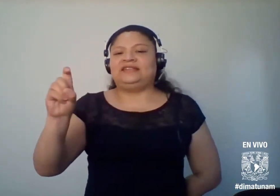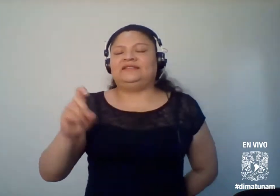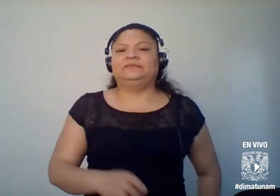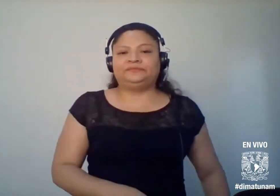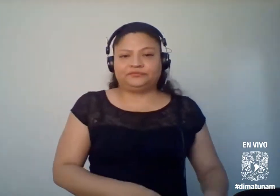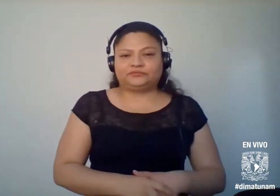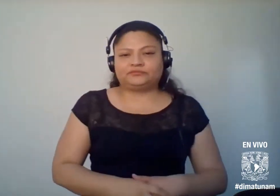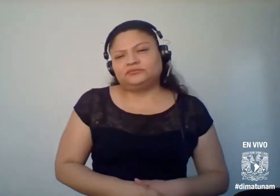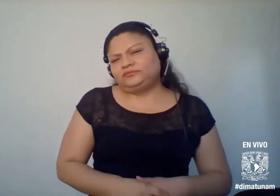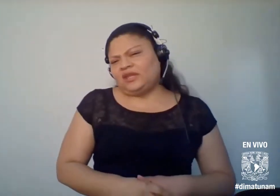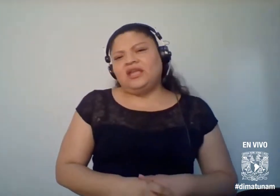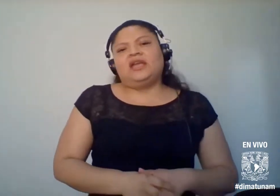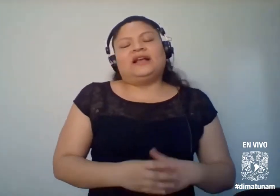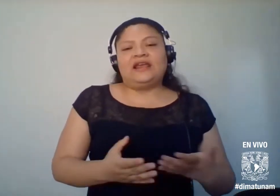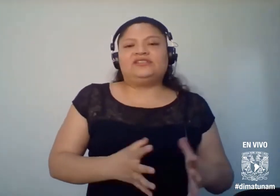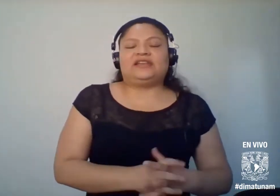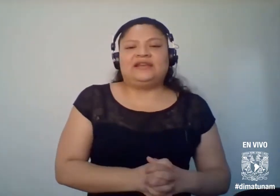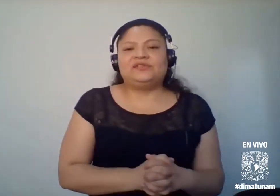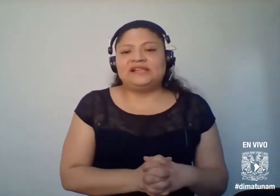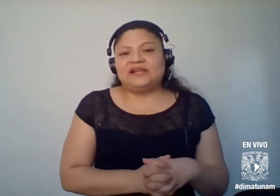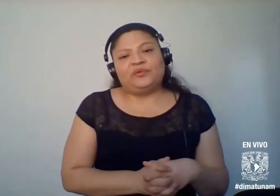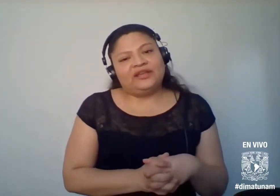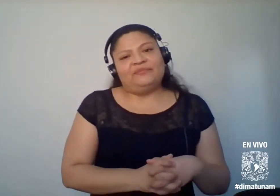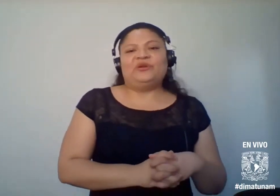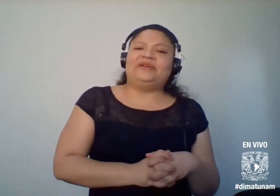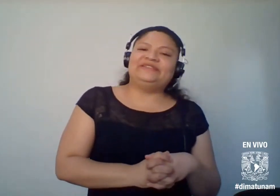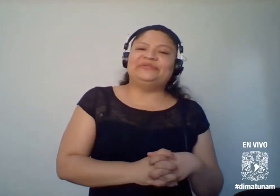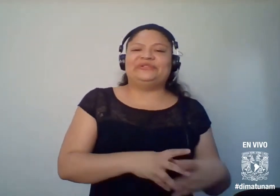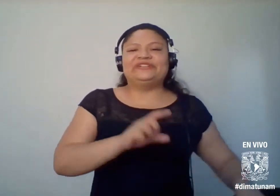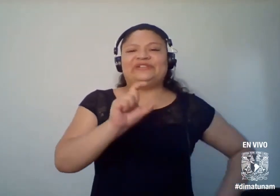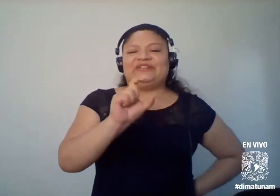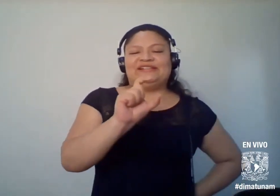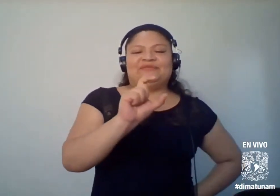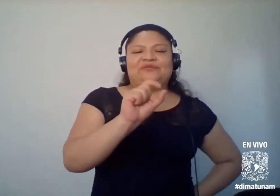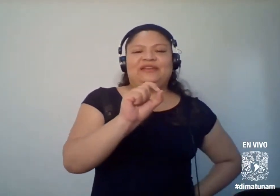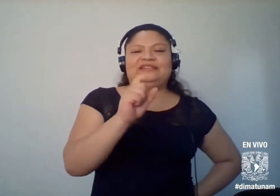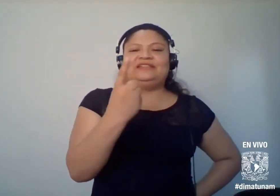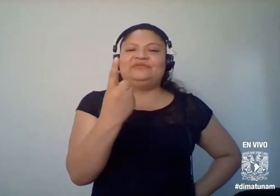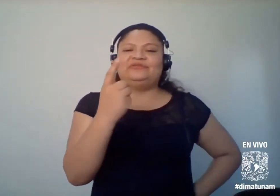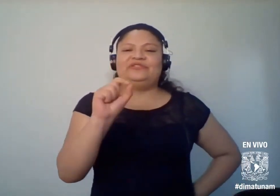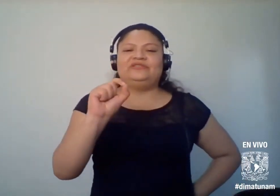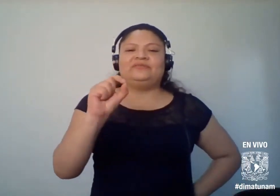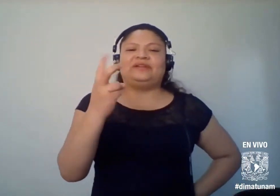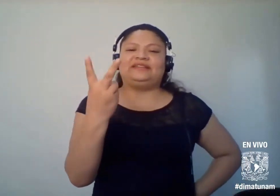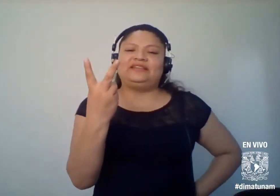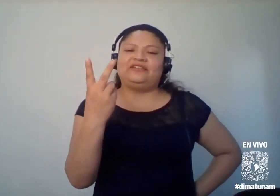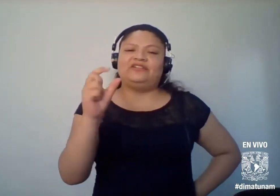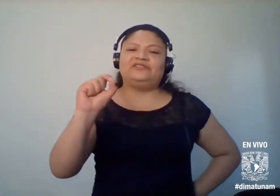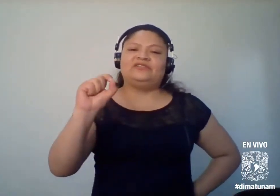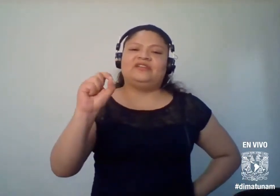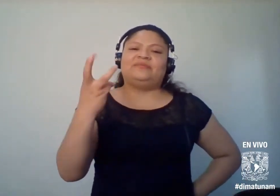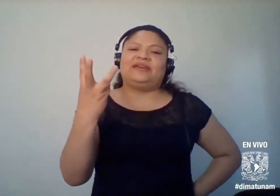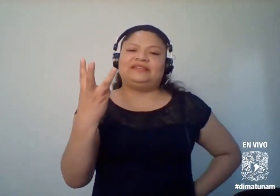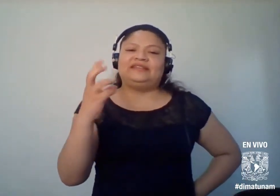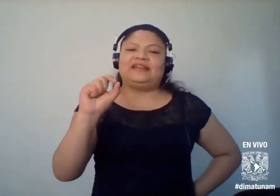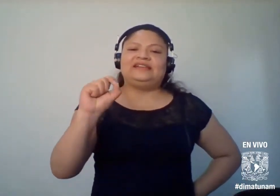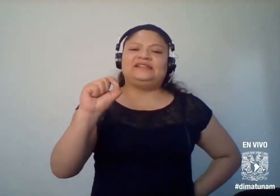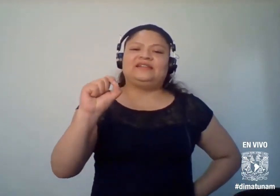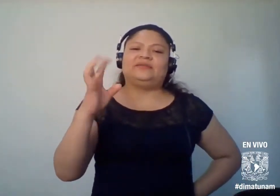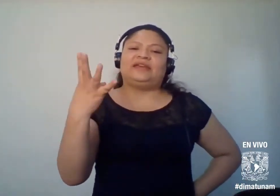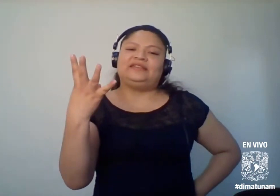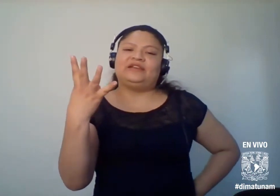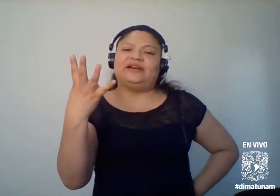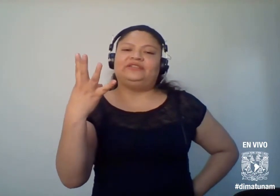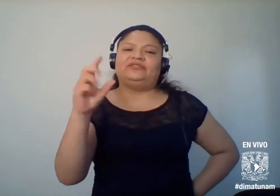100. Claro, si queremos hacer, por ejemplo, 21, solo hacemos 21, 22,